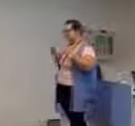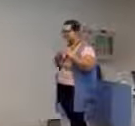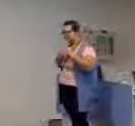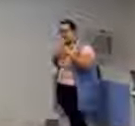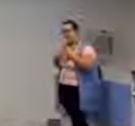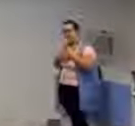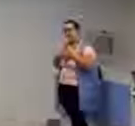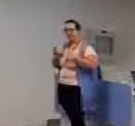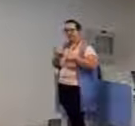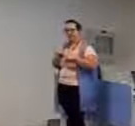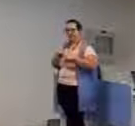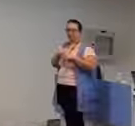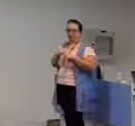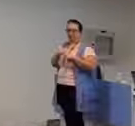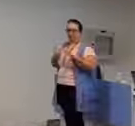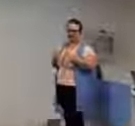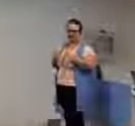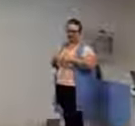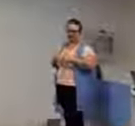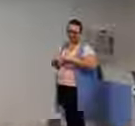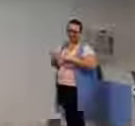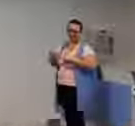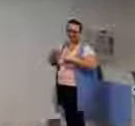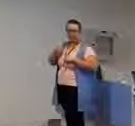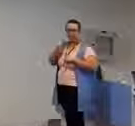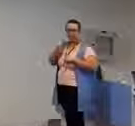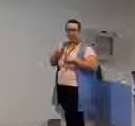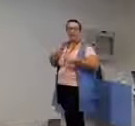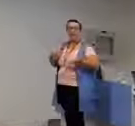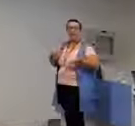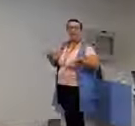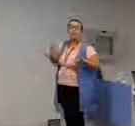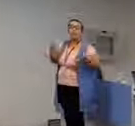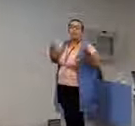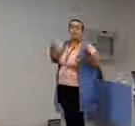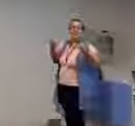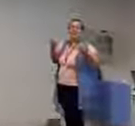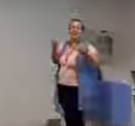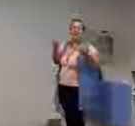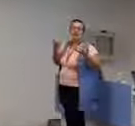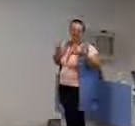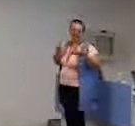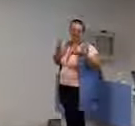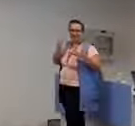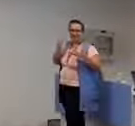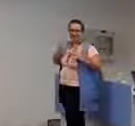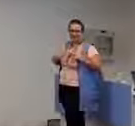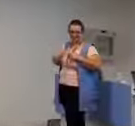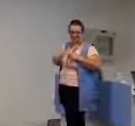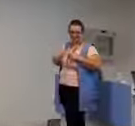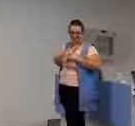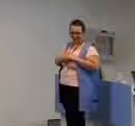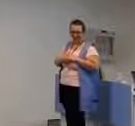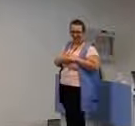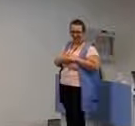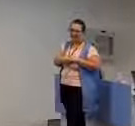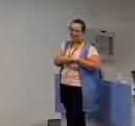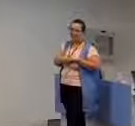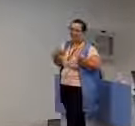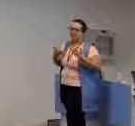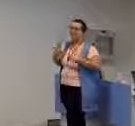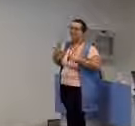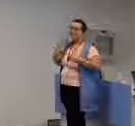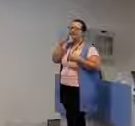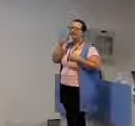com a peça, para ter uma noção melhor de qual o risco dessa peça. Então, e tem que ser algo